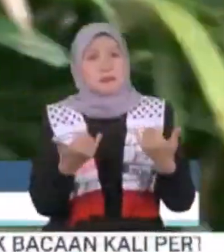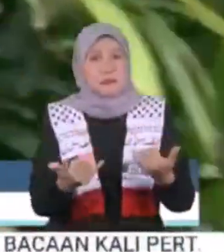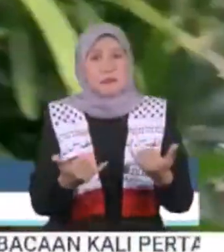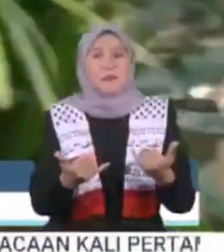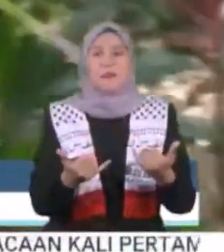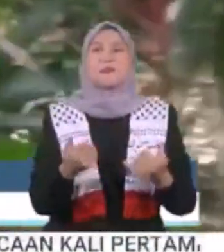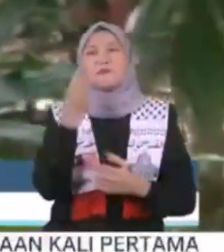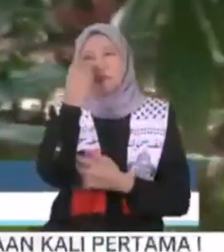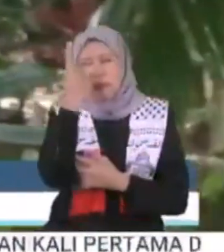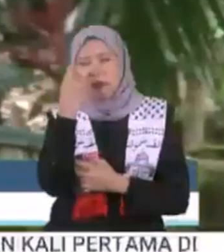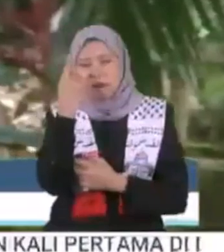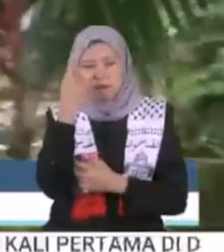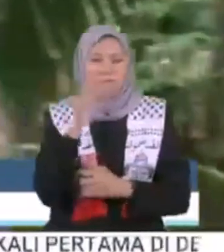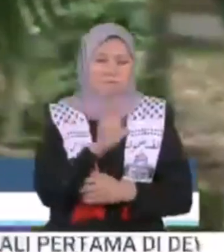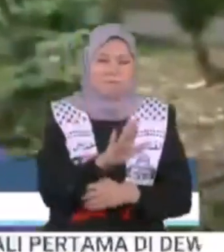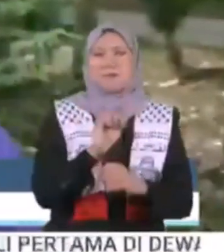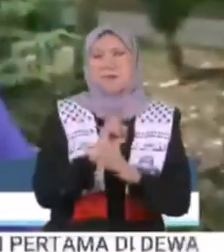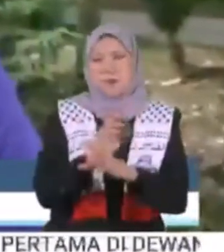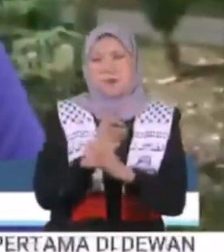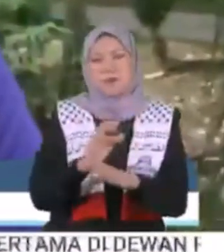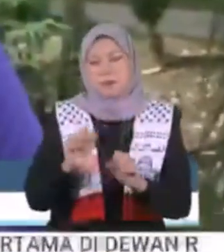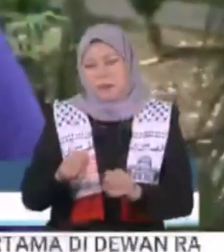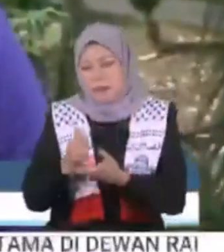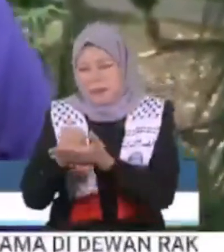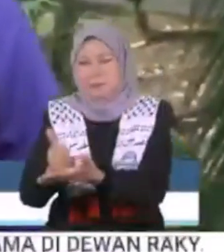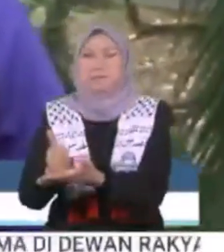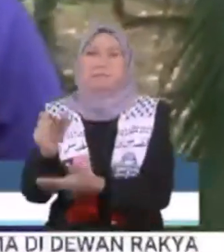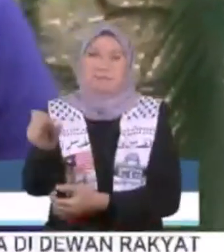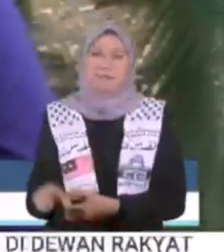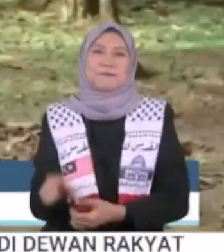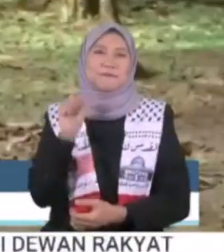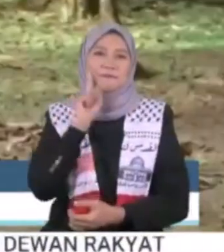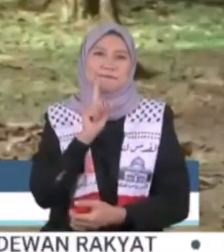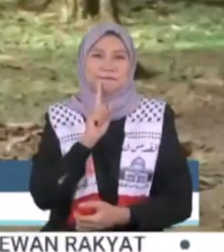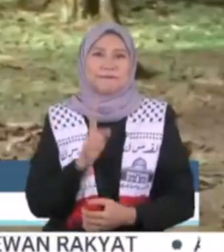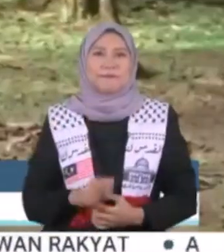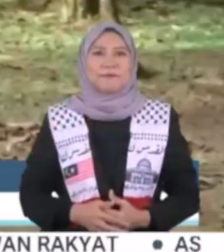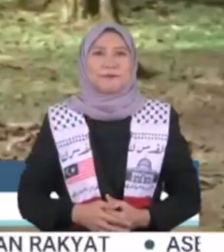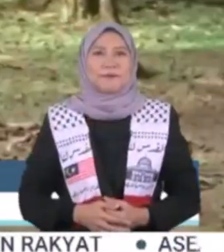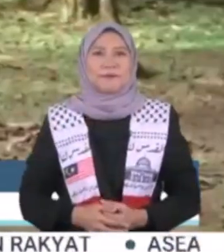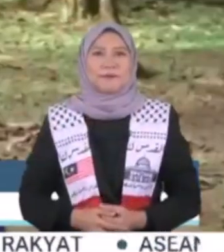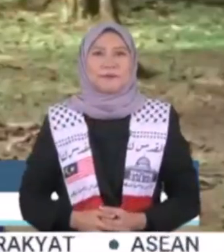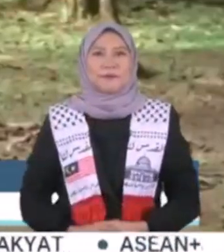sekarang memahami serta berusaha untuk membantunya.